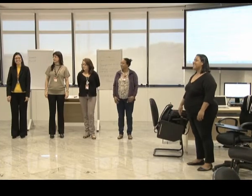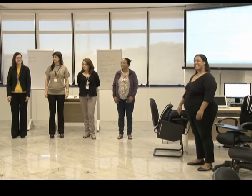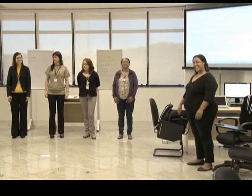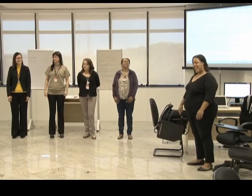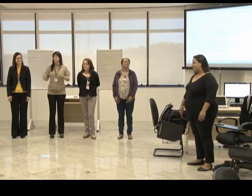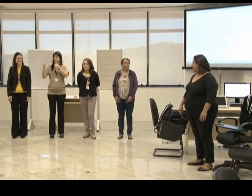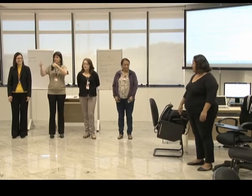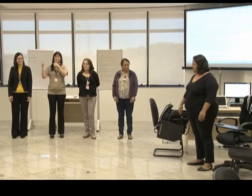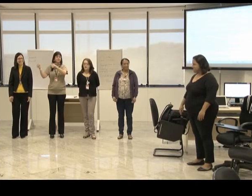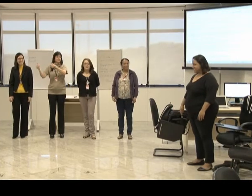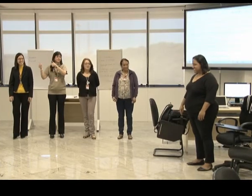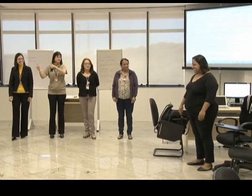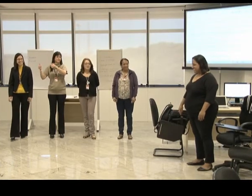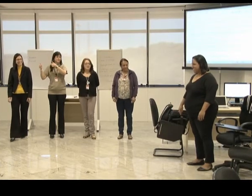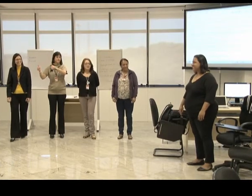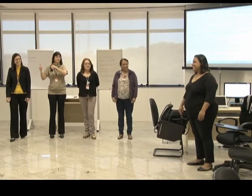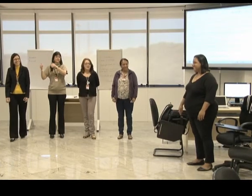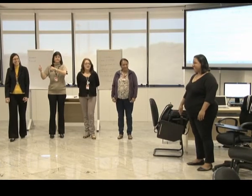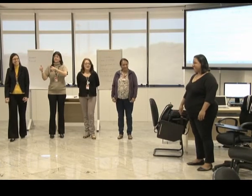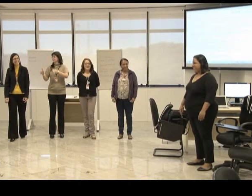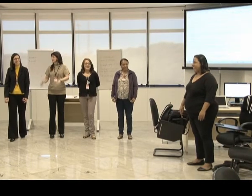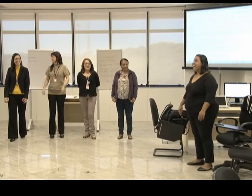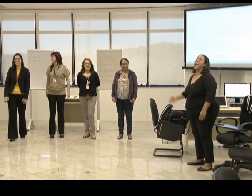Era para responder digitando, mas tudo bem. Mas